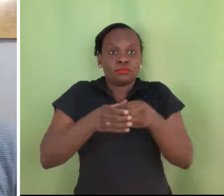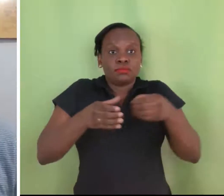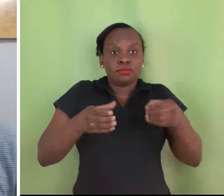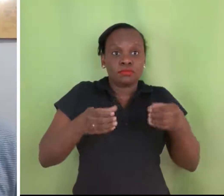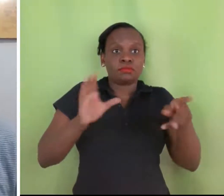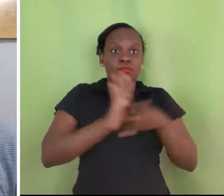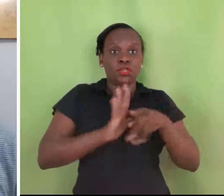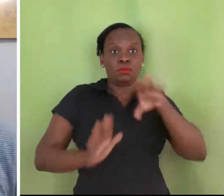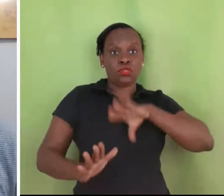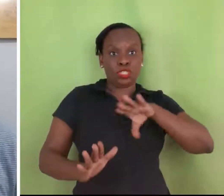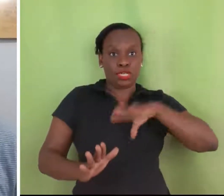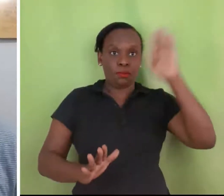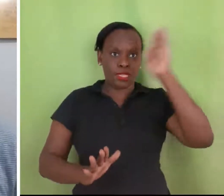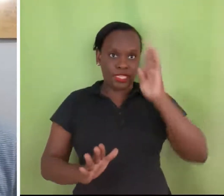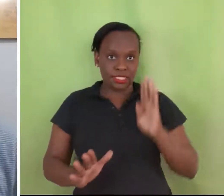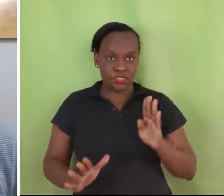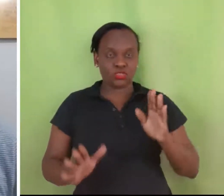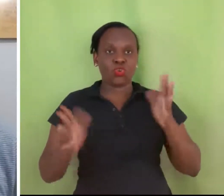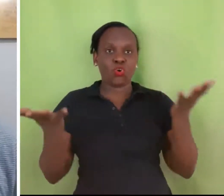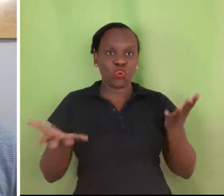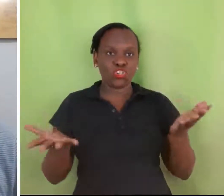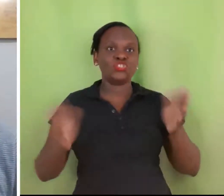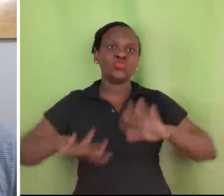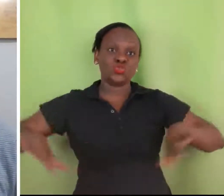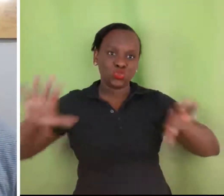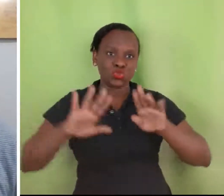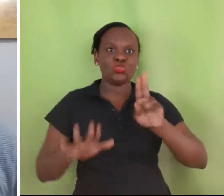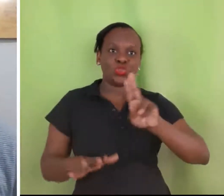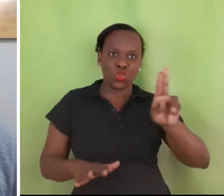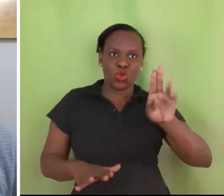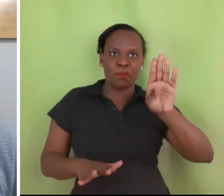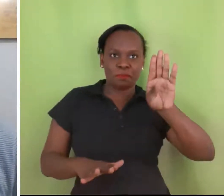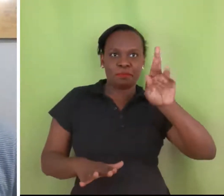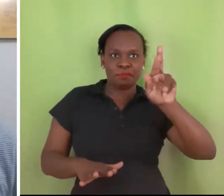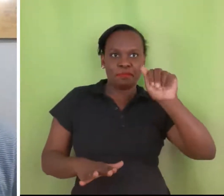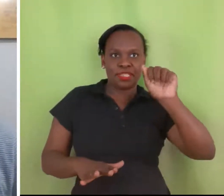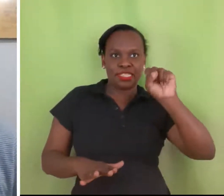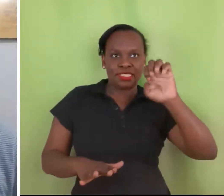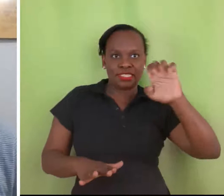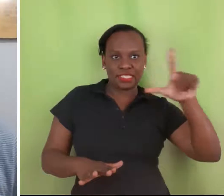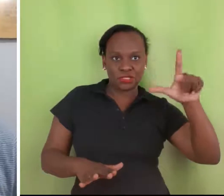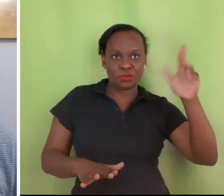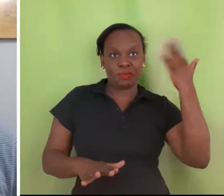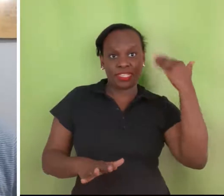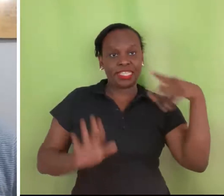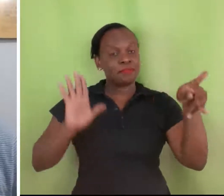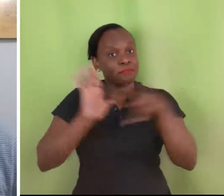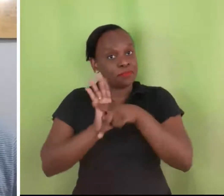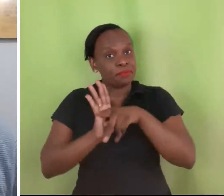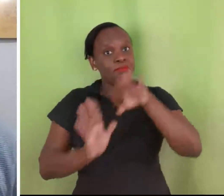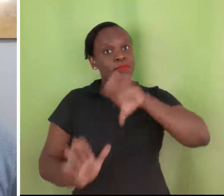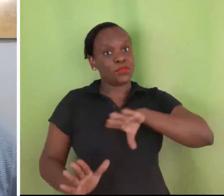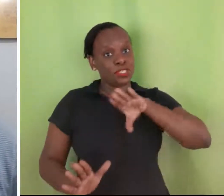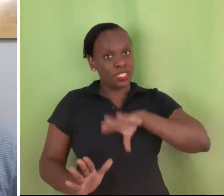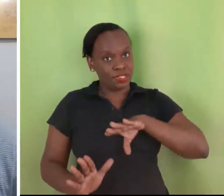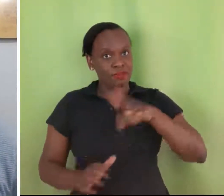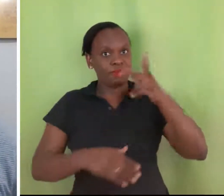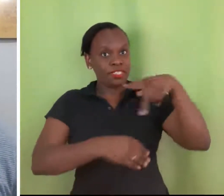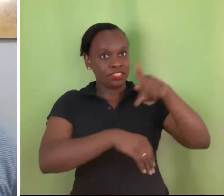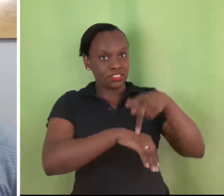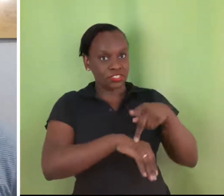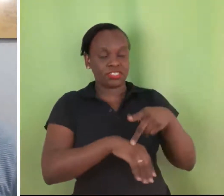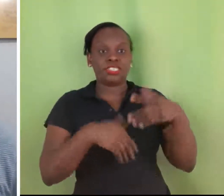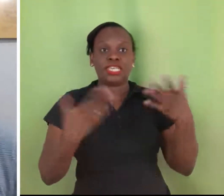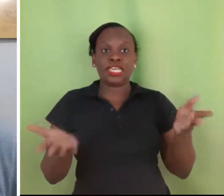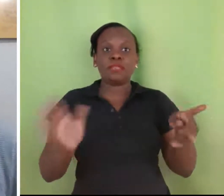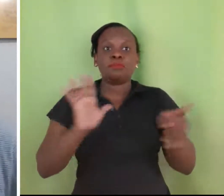o Brasil, o território, né, que hoje a gente chama de Brasil, ele pertenceu a Portugal, né, e os portugueses, por